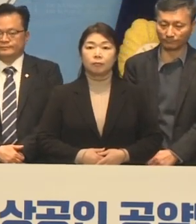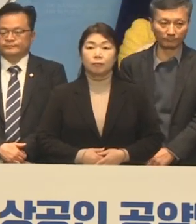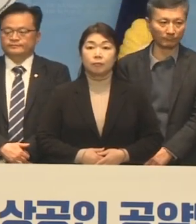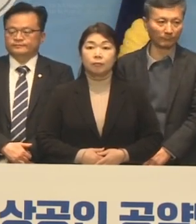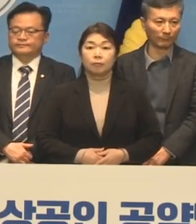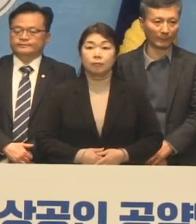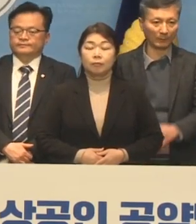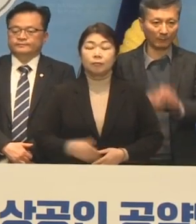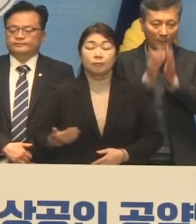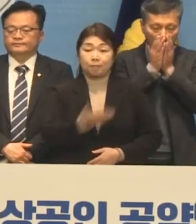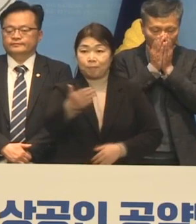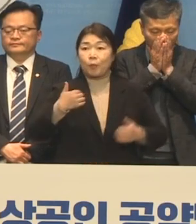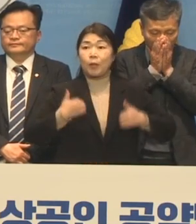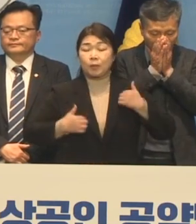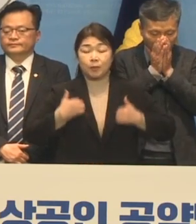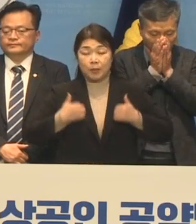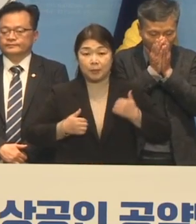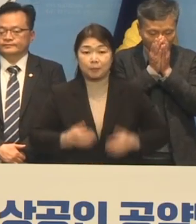네, 여러분 반갑습니다.